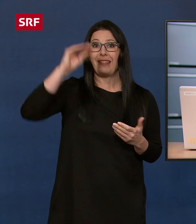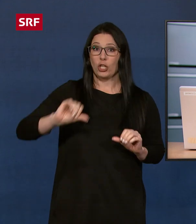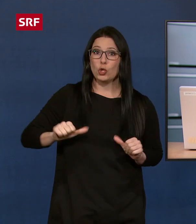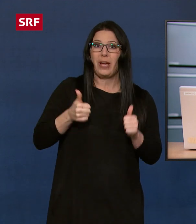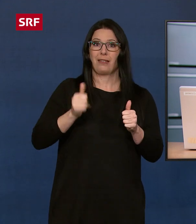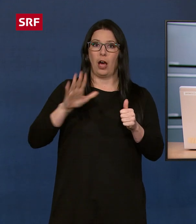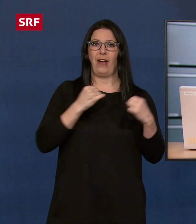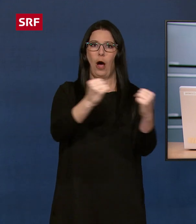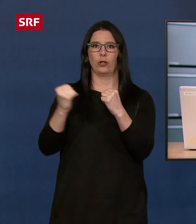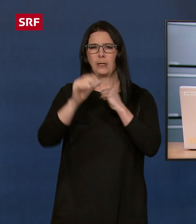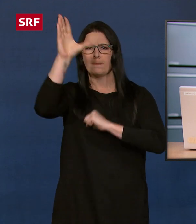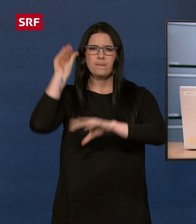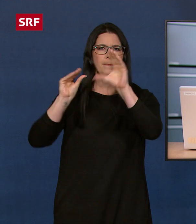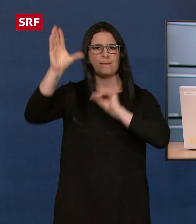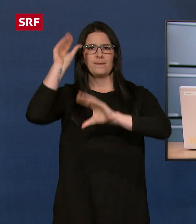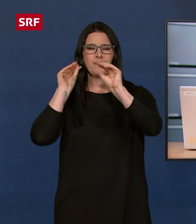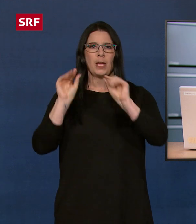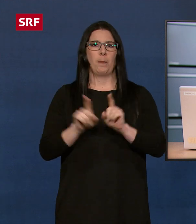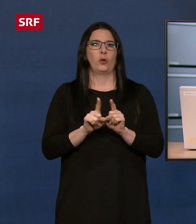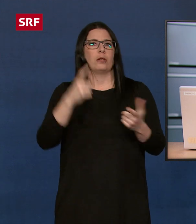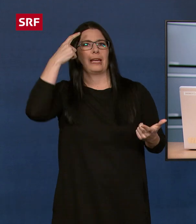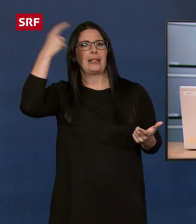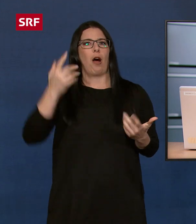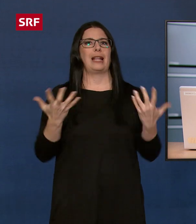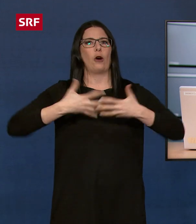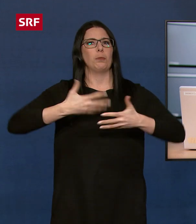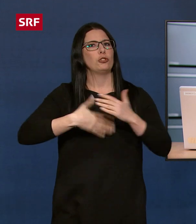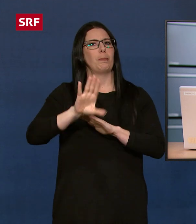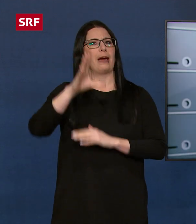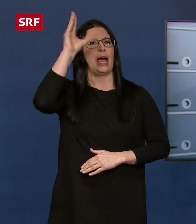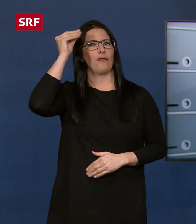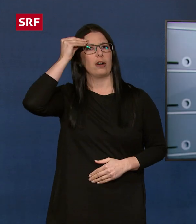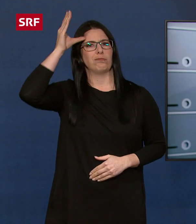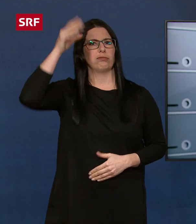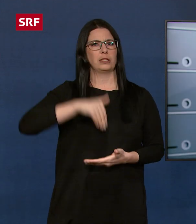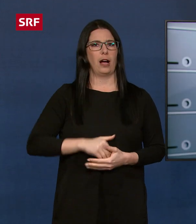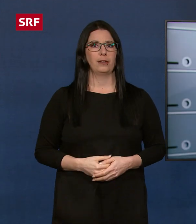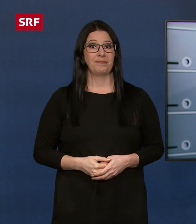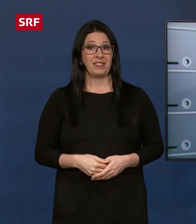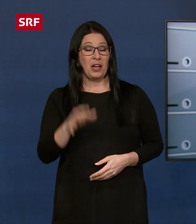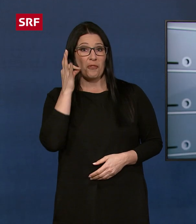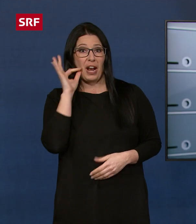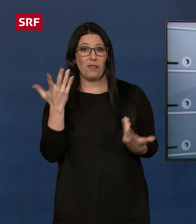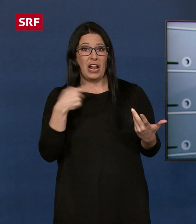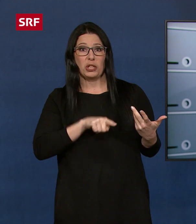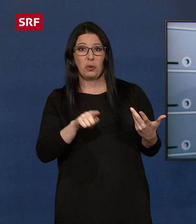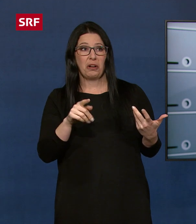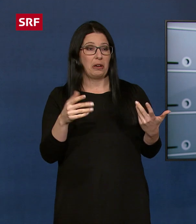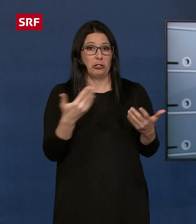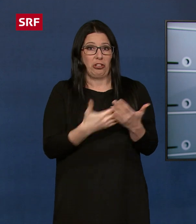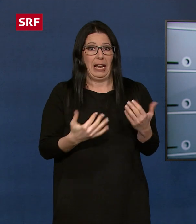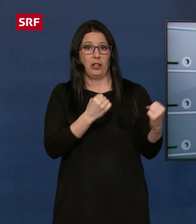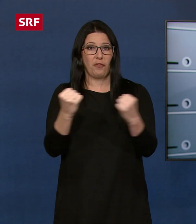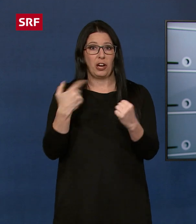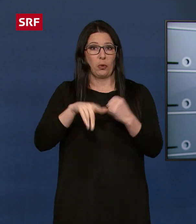am Autofahren waren. Und darum denkt ihr, sie wahrscheinlich mehr Erfahrung sind. Eine Frau fährt schlechter, weil sie Frau ist. Oder ein Mann fährt schlechter,